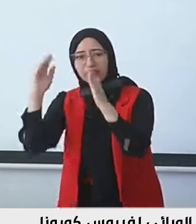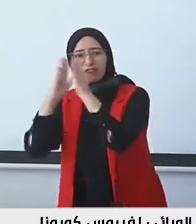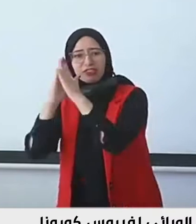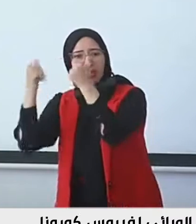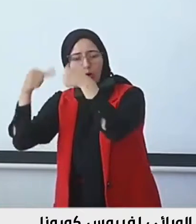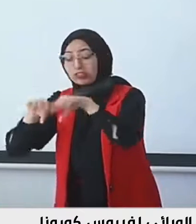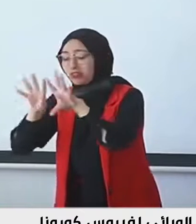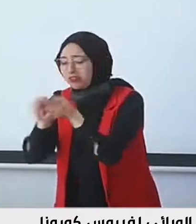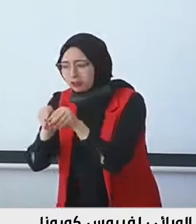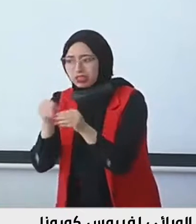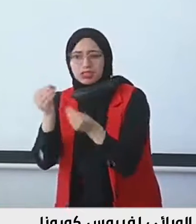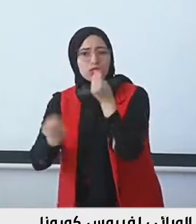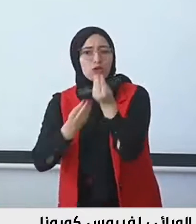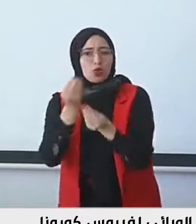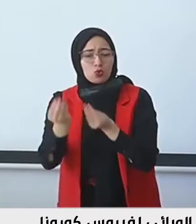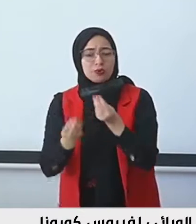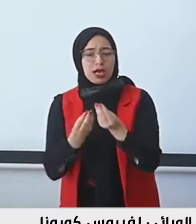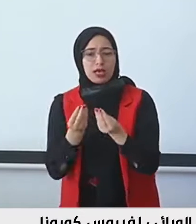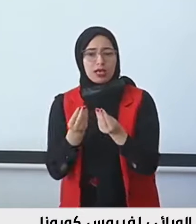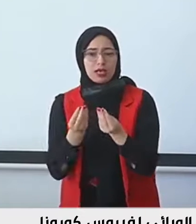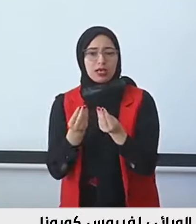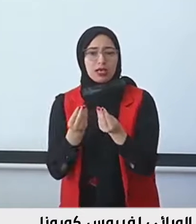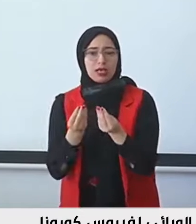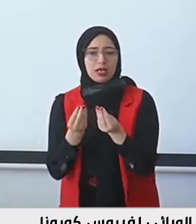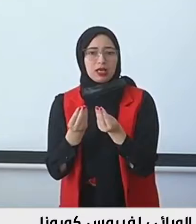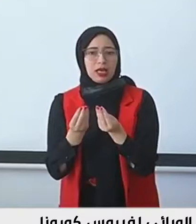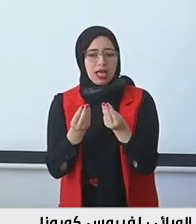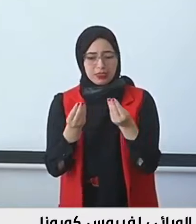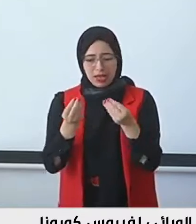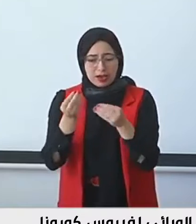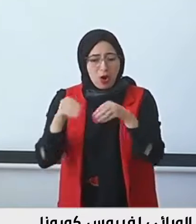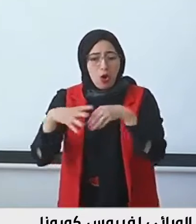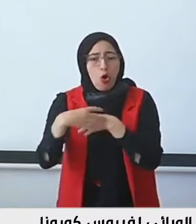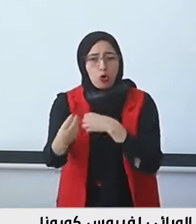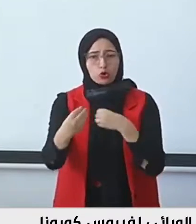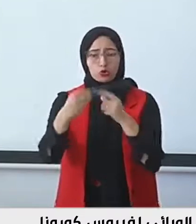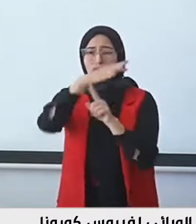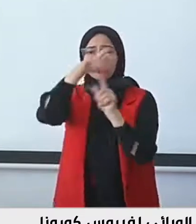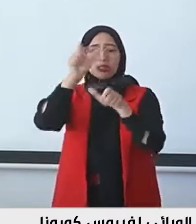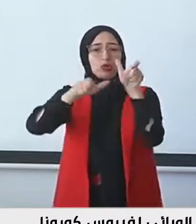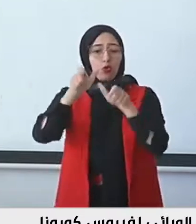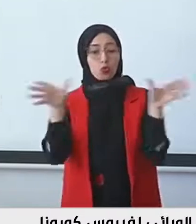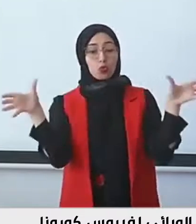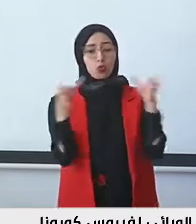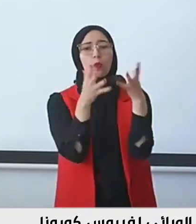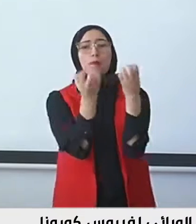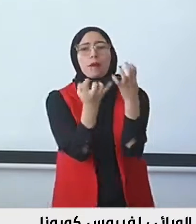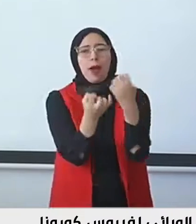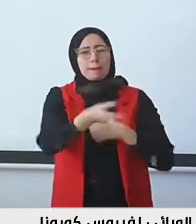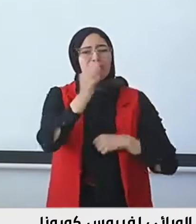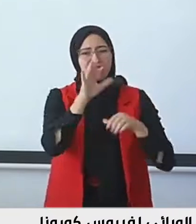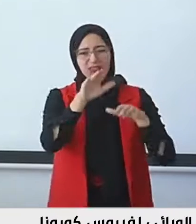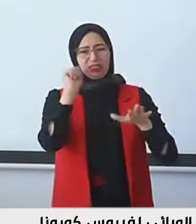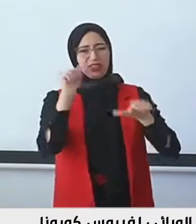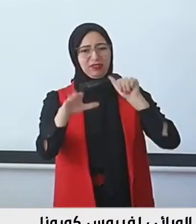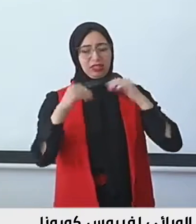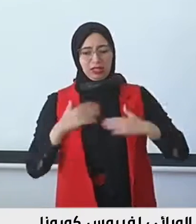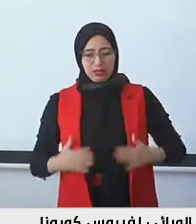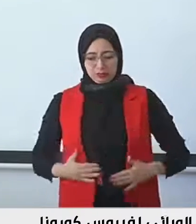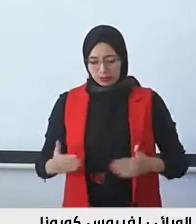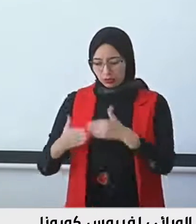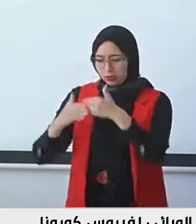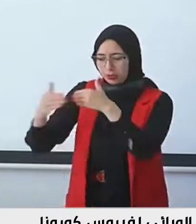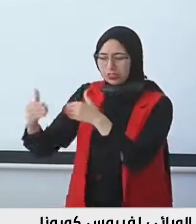في عائلاتنا، سواء في محيطنا الصغير، سواء في المجتمع الكل، ماذا بينا نبعدوا على بعضنا